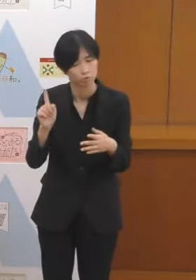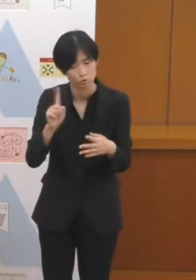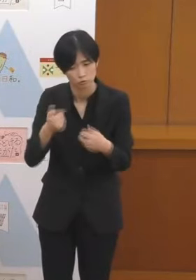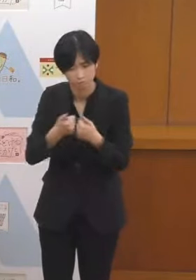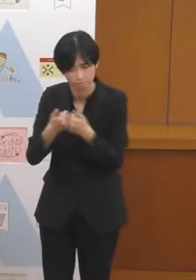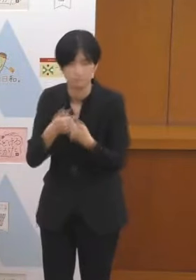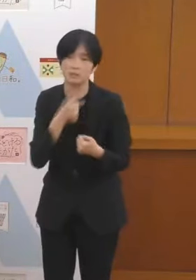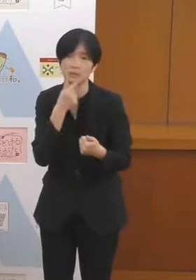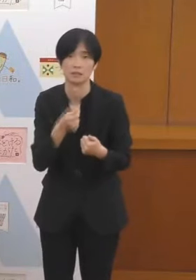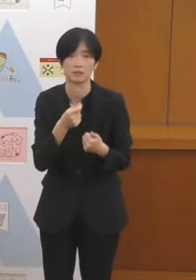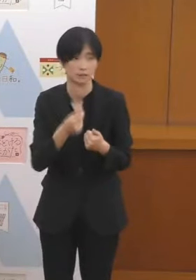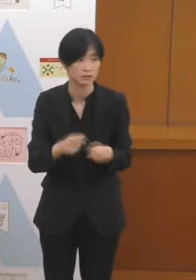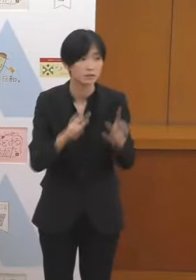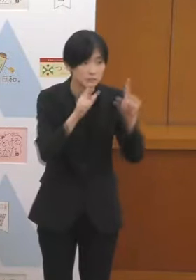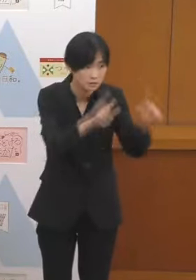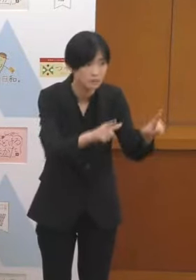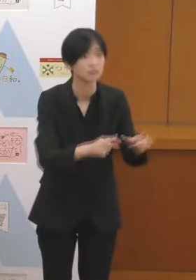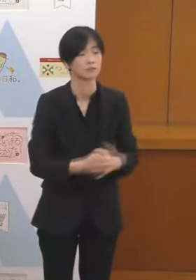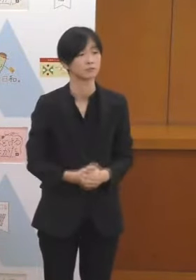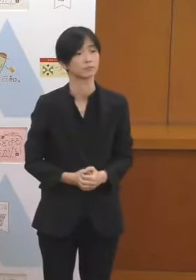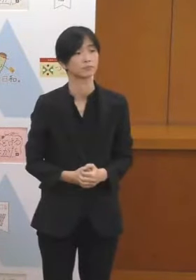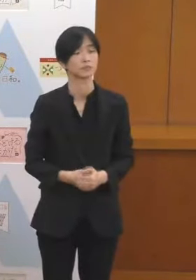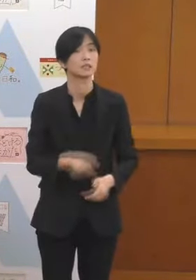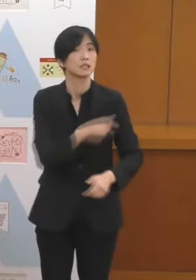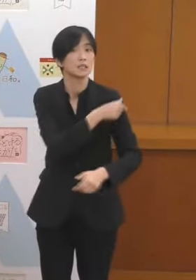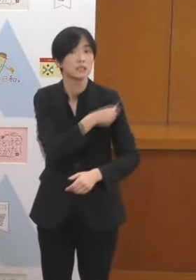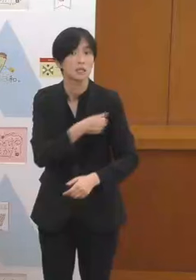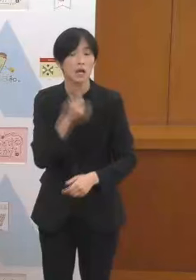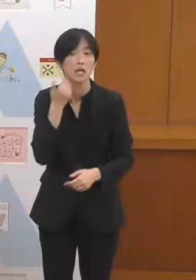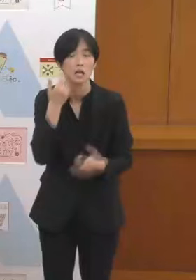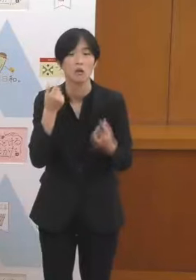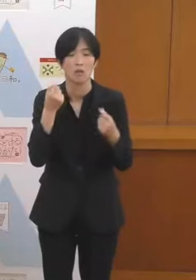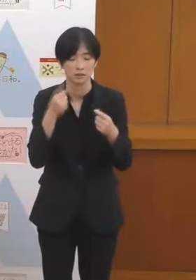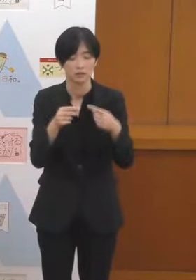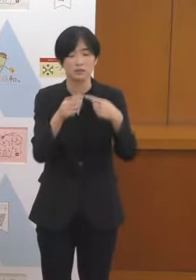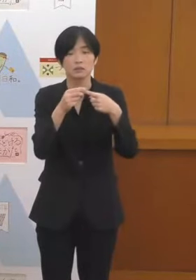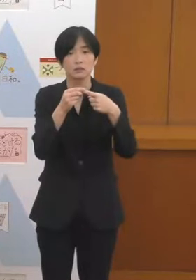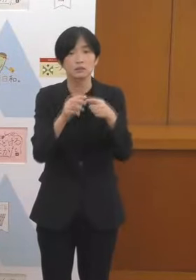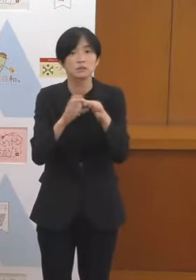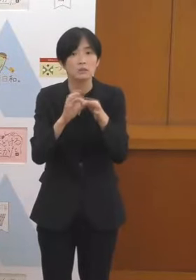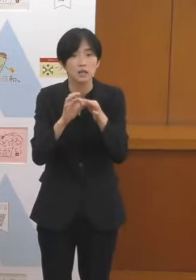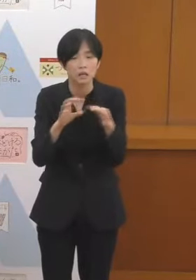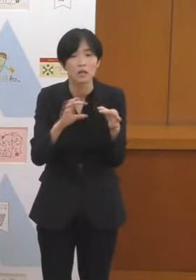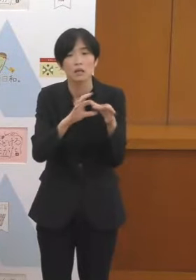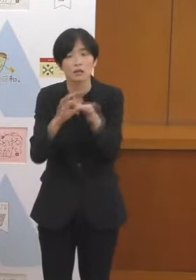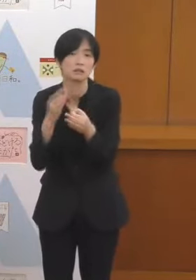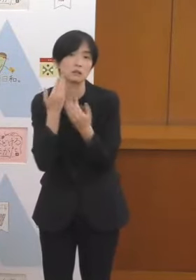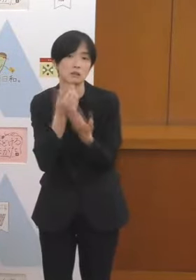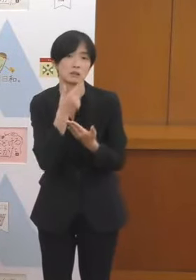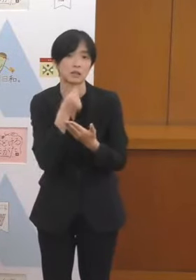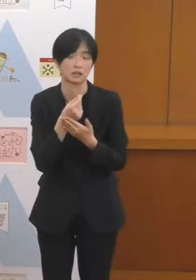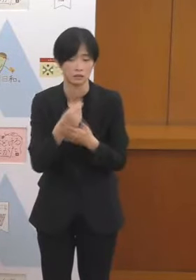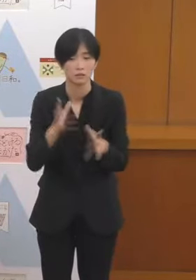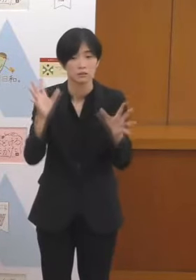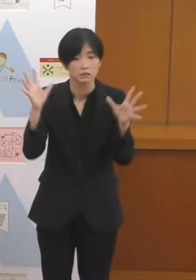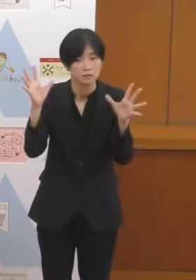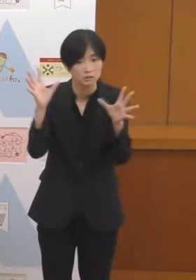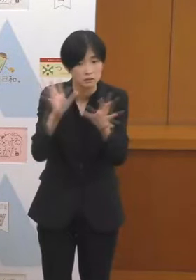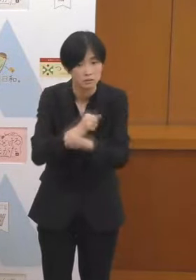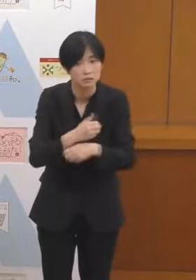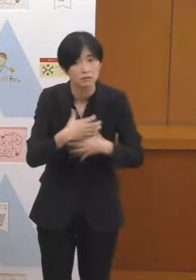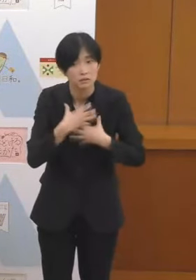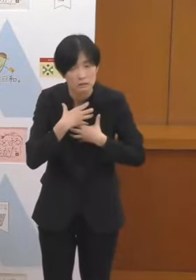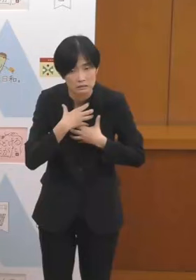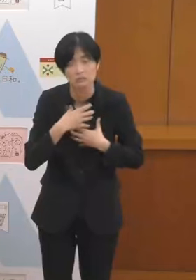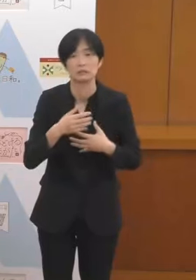思いますえっと1点目の質問でちょっと関連であのお伺いしたいんですがこの消滅可能性自たいという